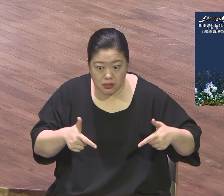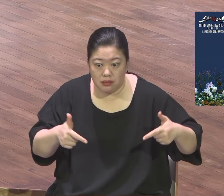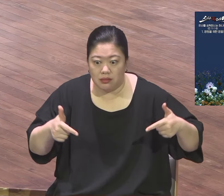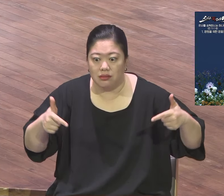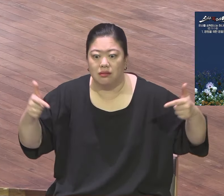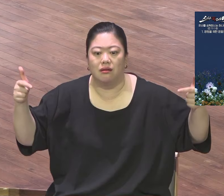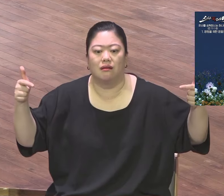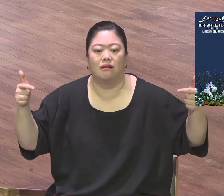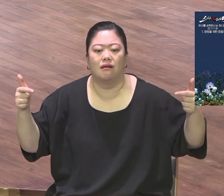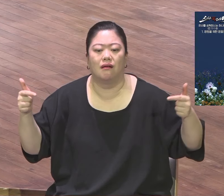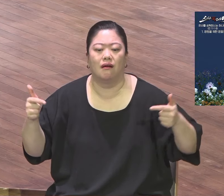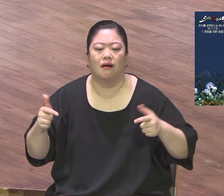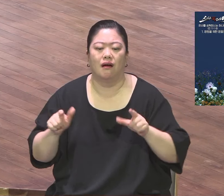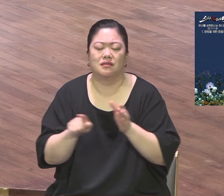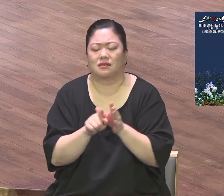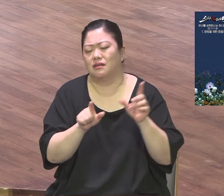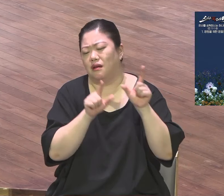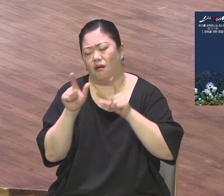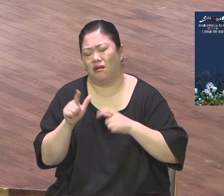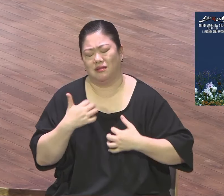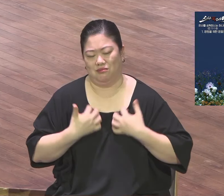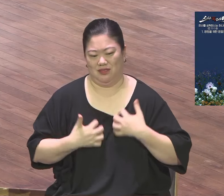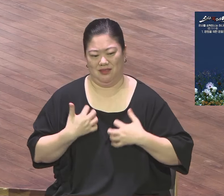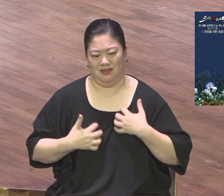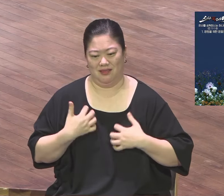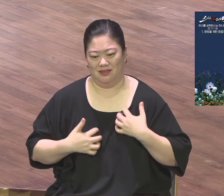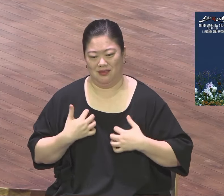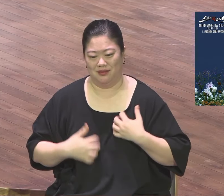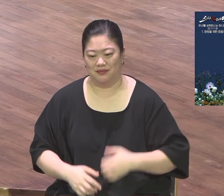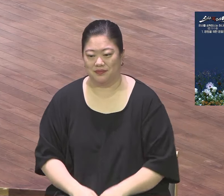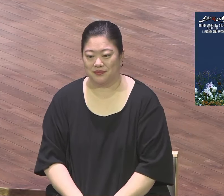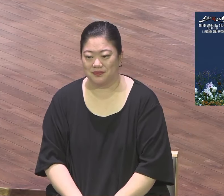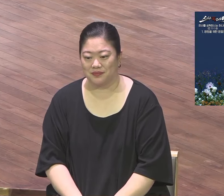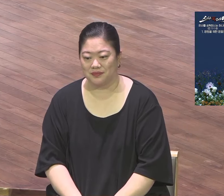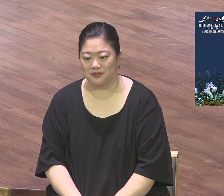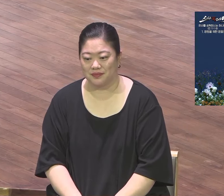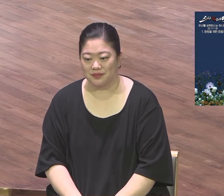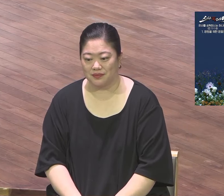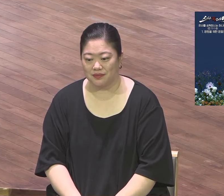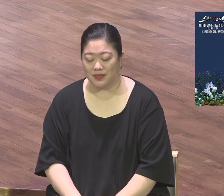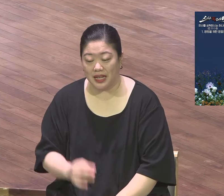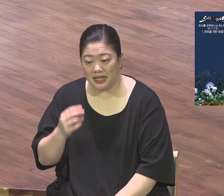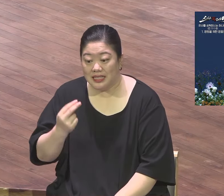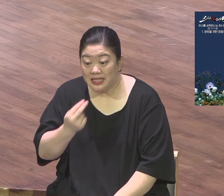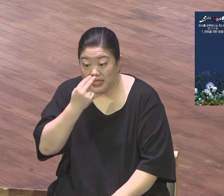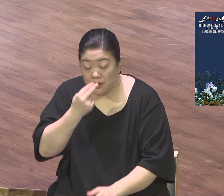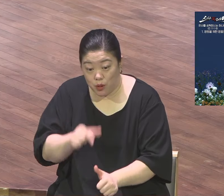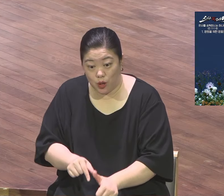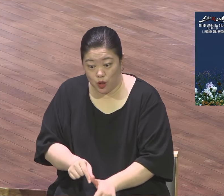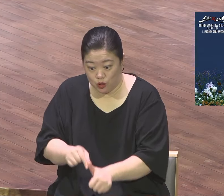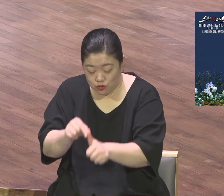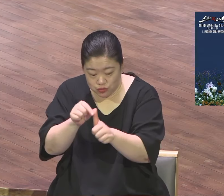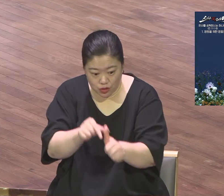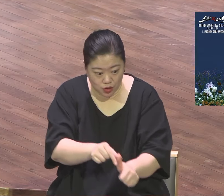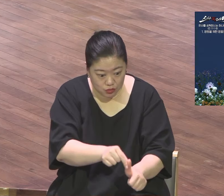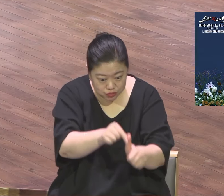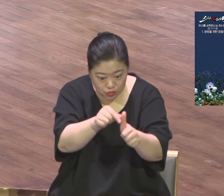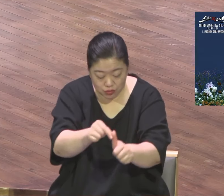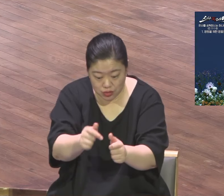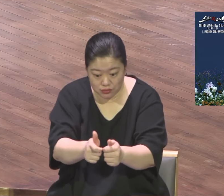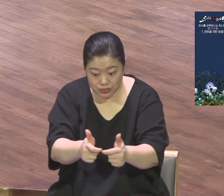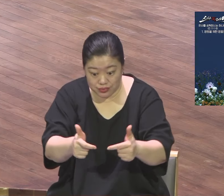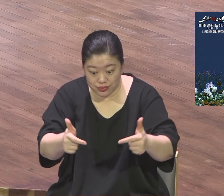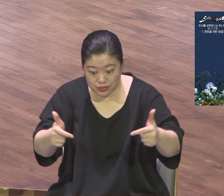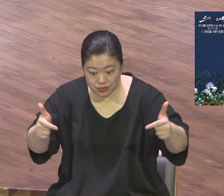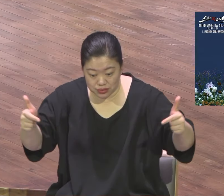생명력 넘치는 신앙생활, 변화된 모습 보면서 이 생명 회복의 은혜를 함께 나누는 이런 언약